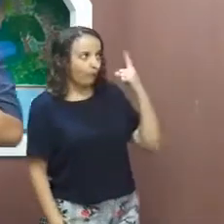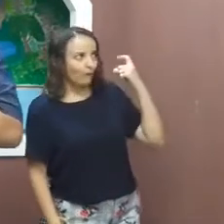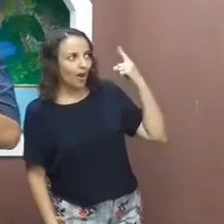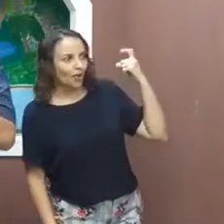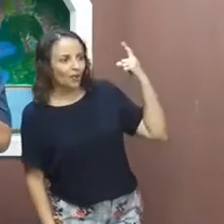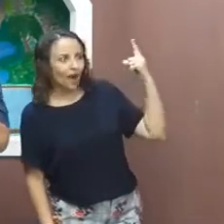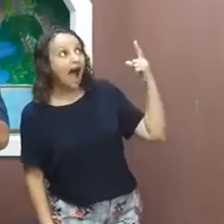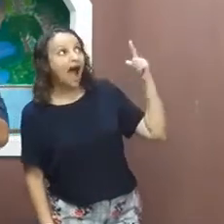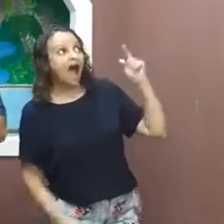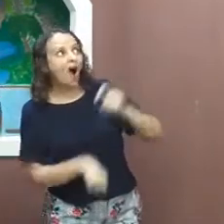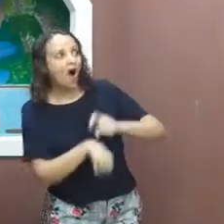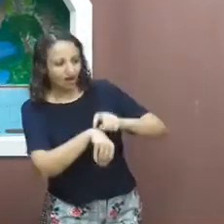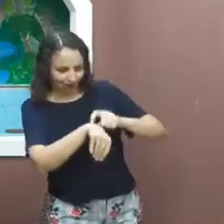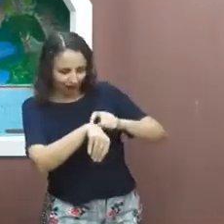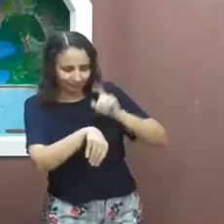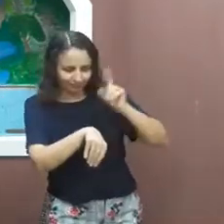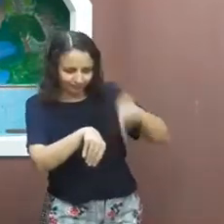com fome.